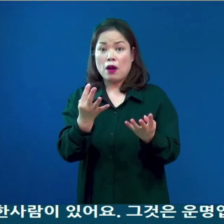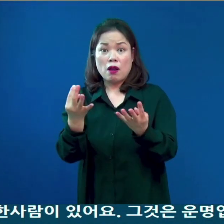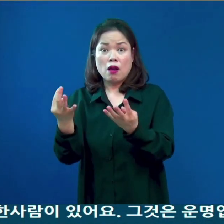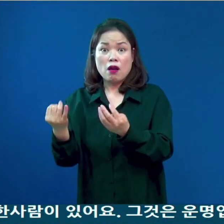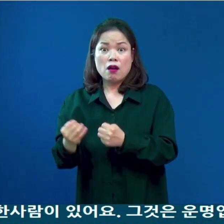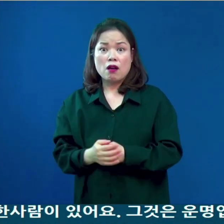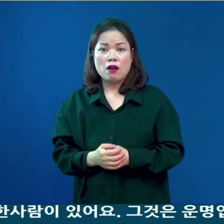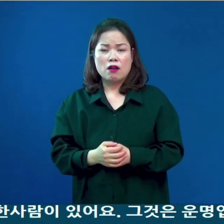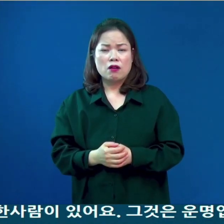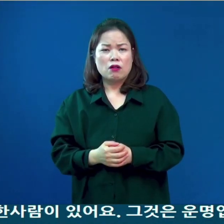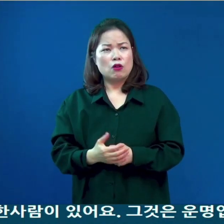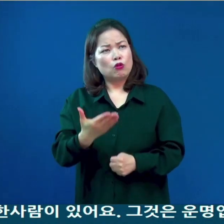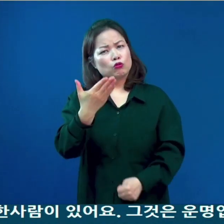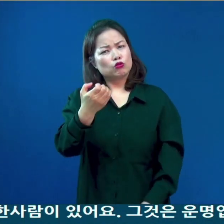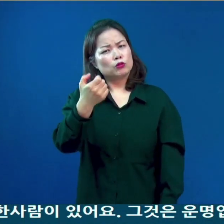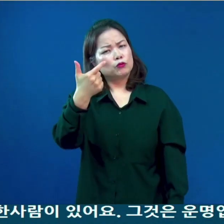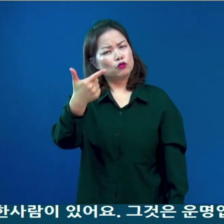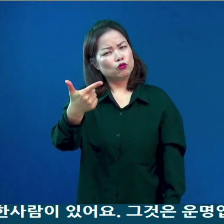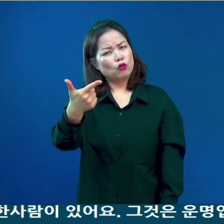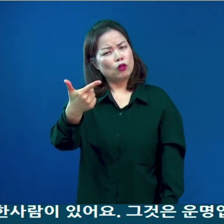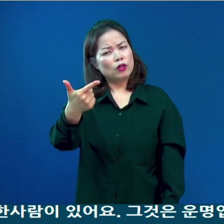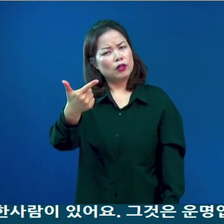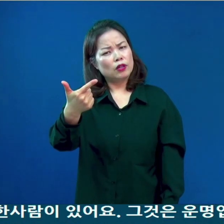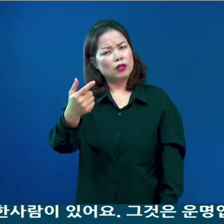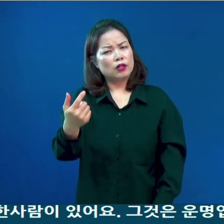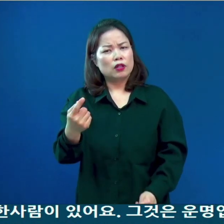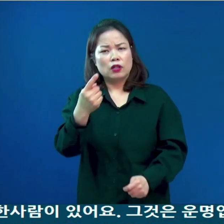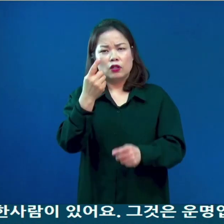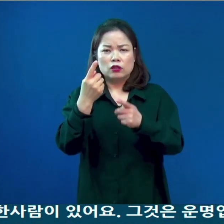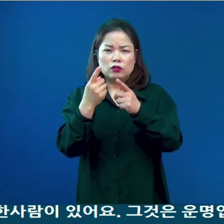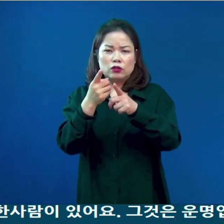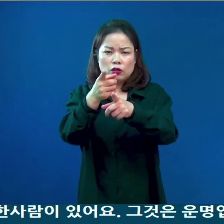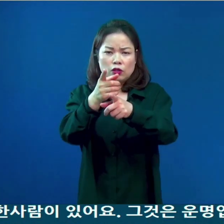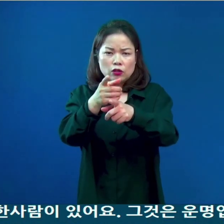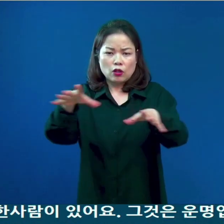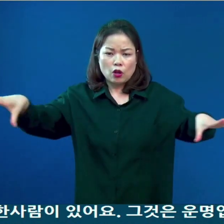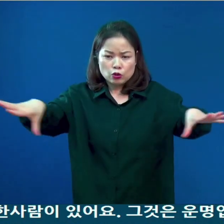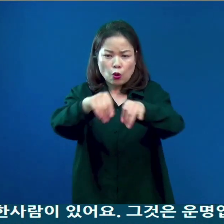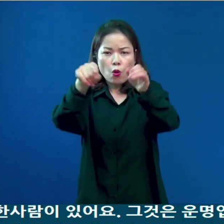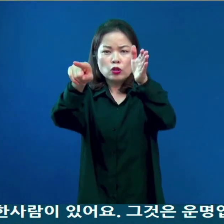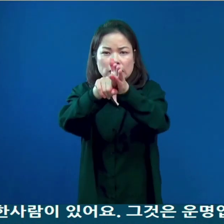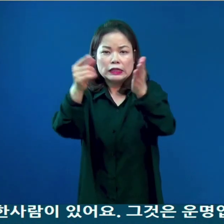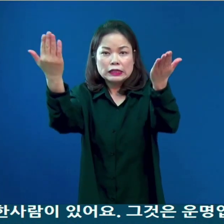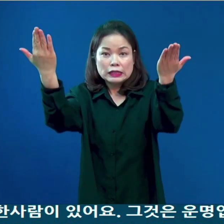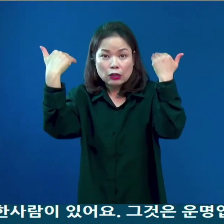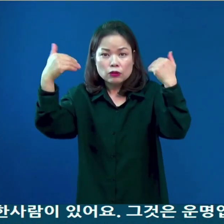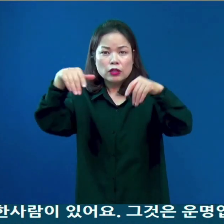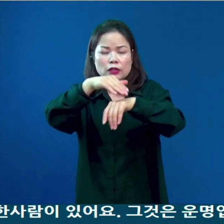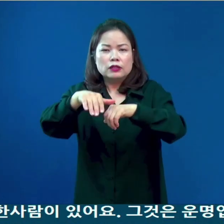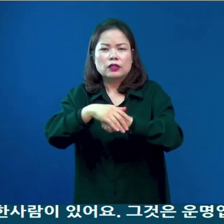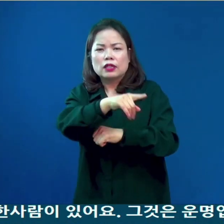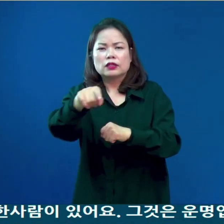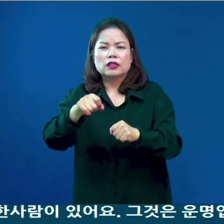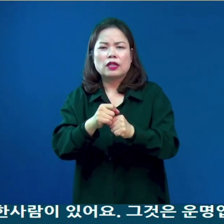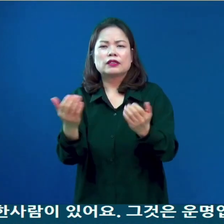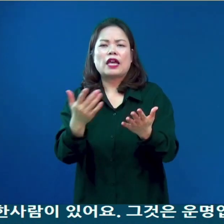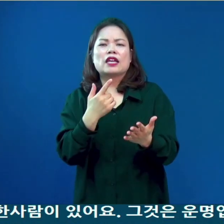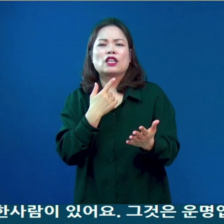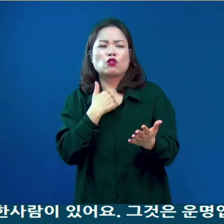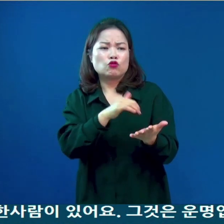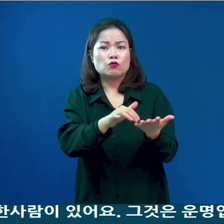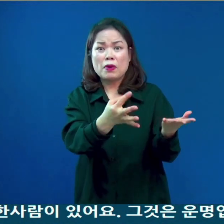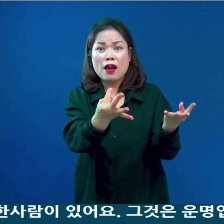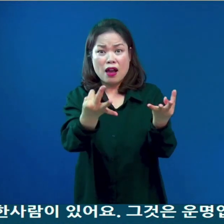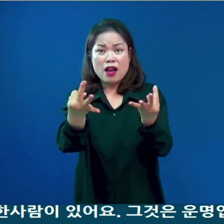있었습니다. 제가 96년도에 총신에 입학해서 신대원을 입학해서 다녔는데 그때 같이 사역했던